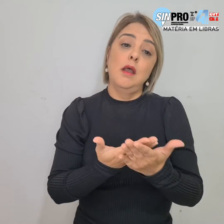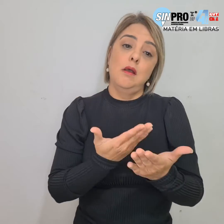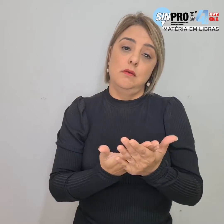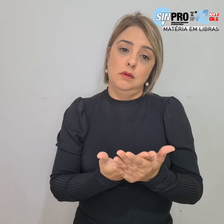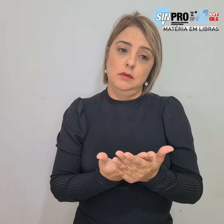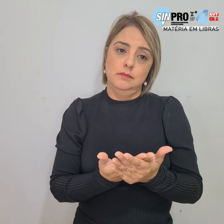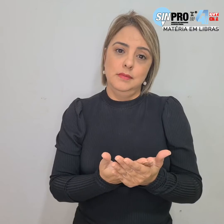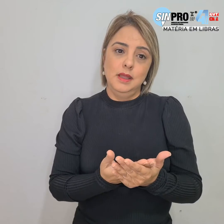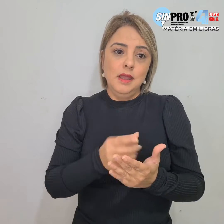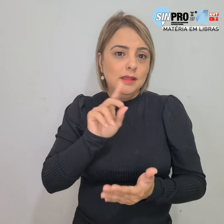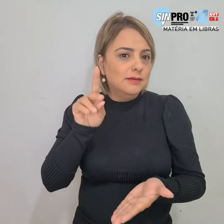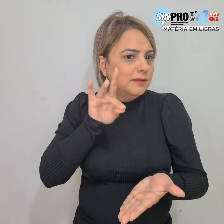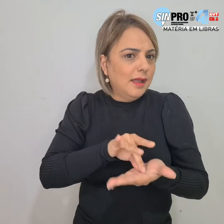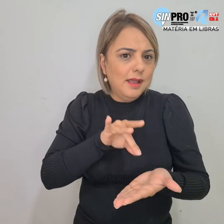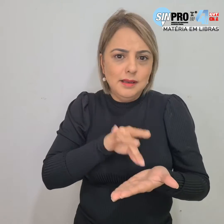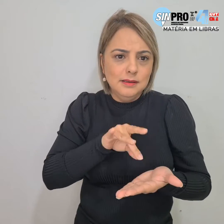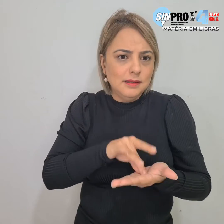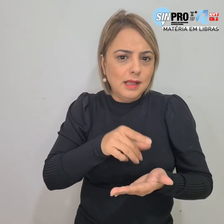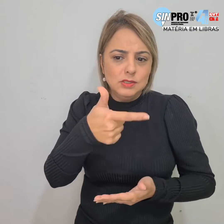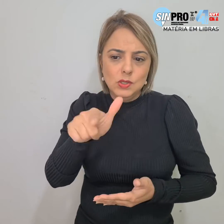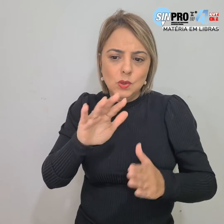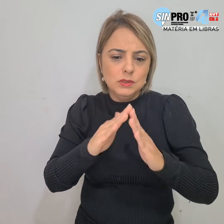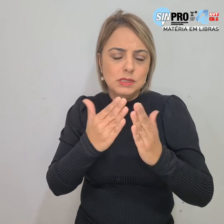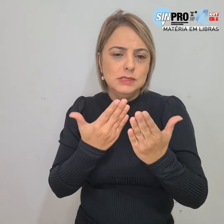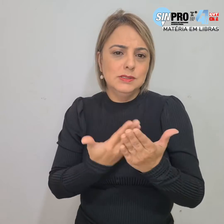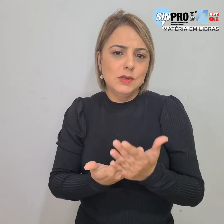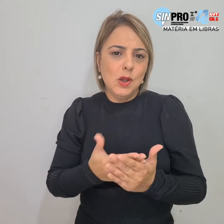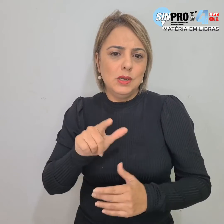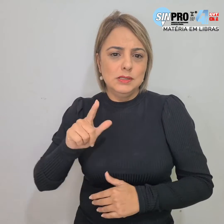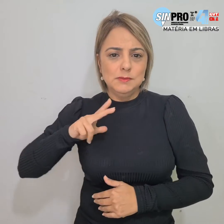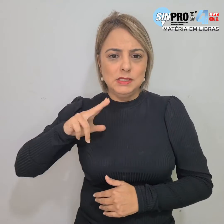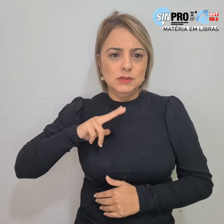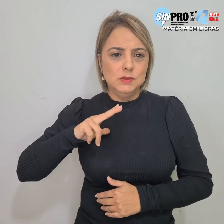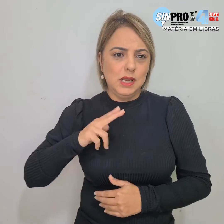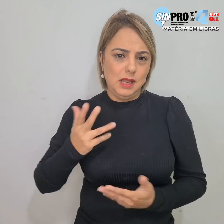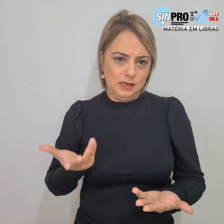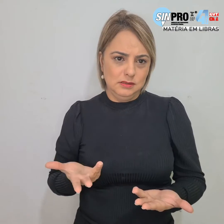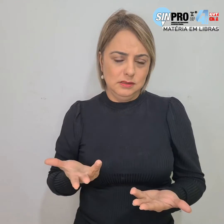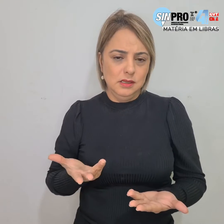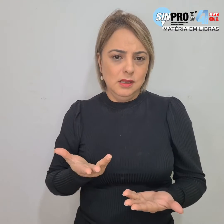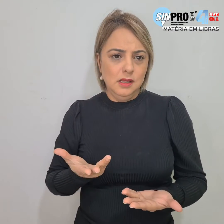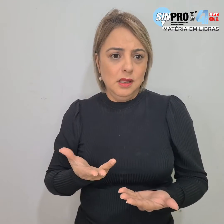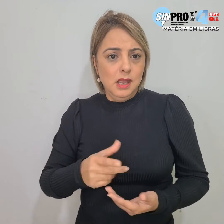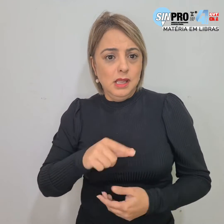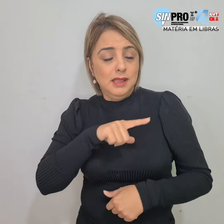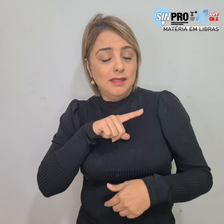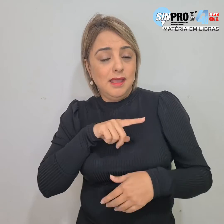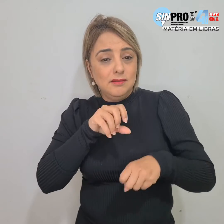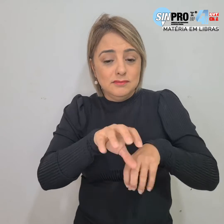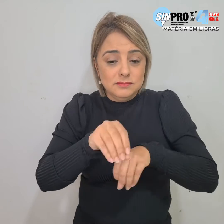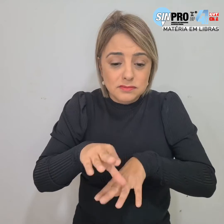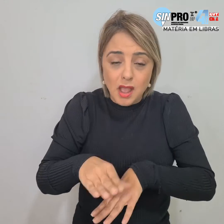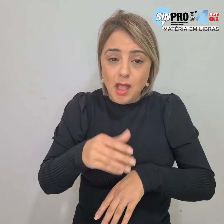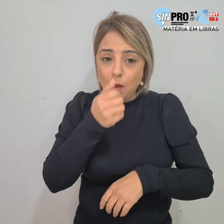da maioria das escolas de pequeno ou médio porte, com ensino apostilado massificado, atesta.